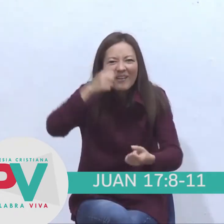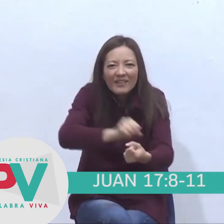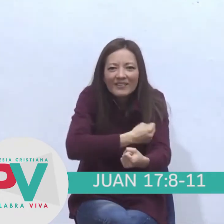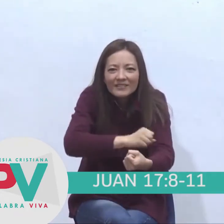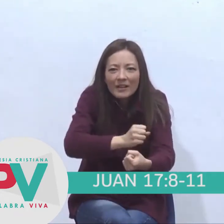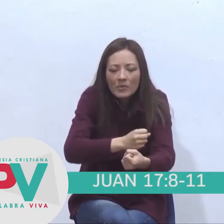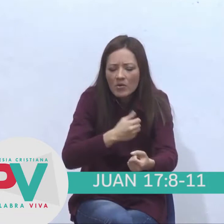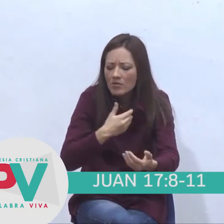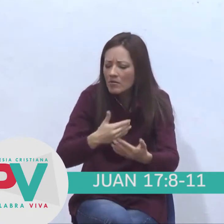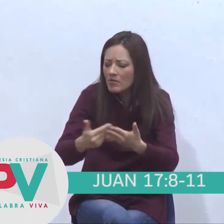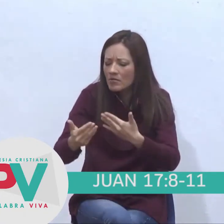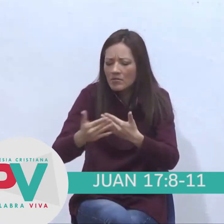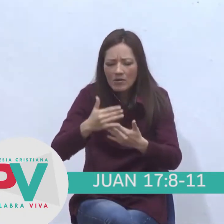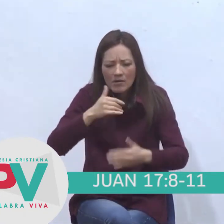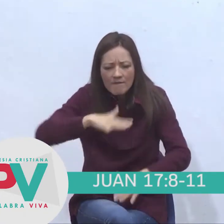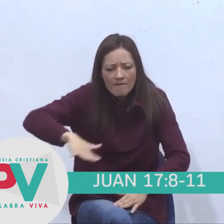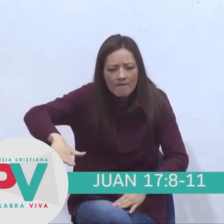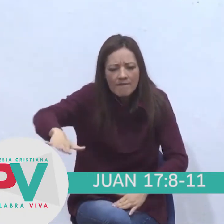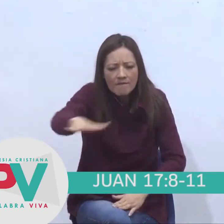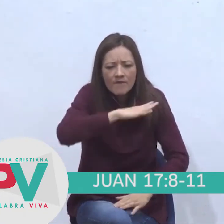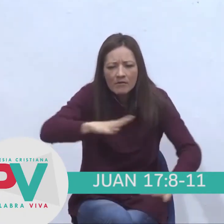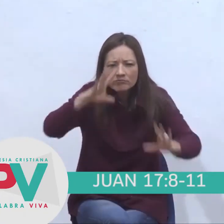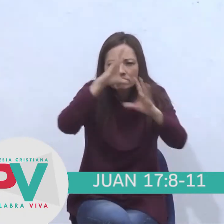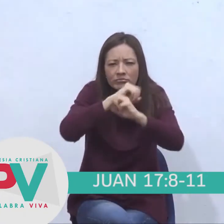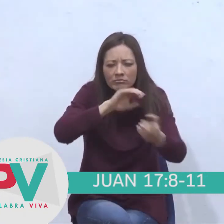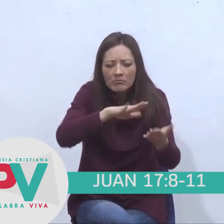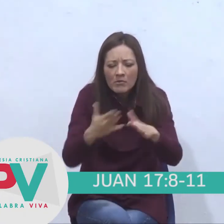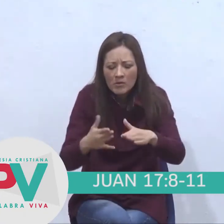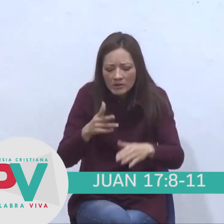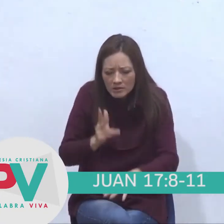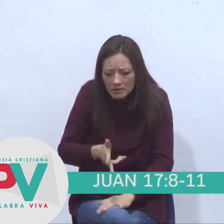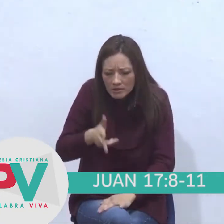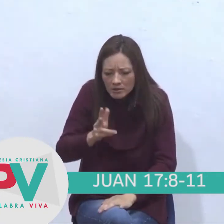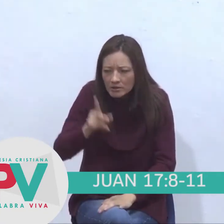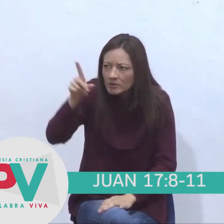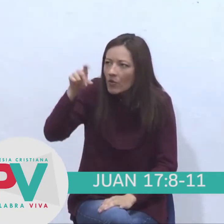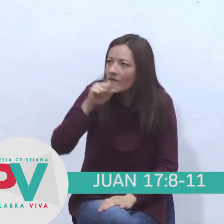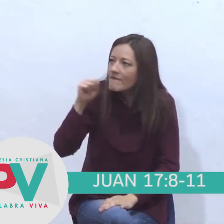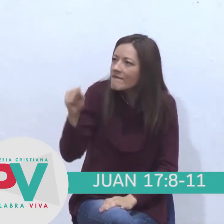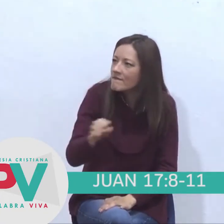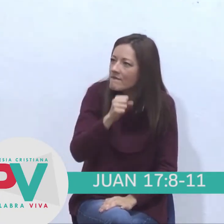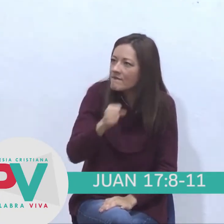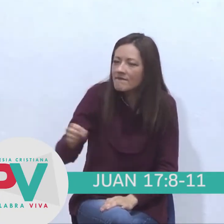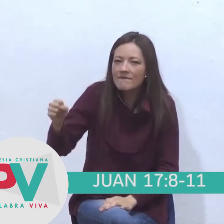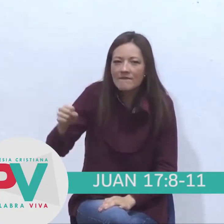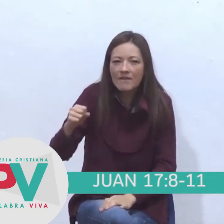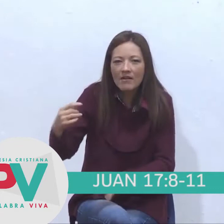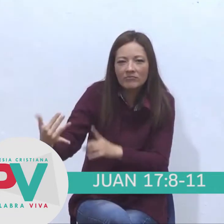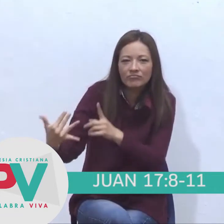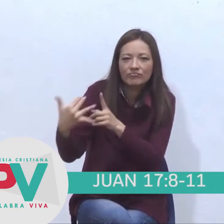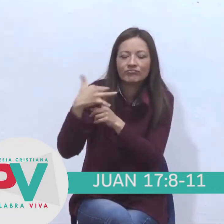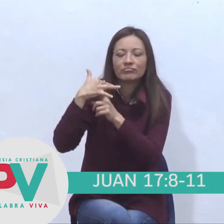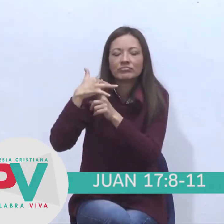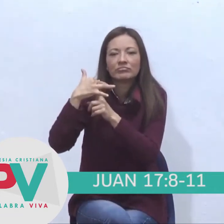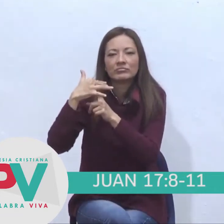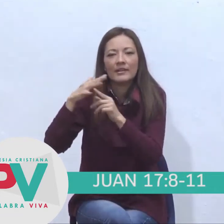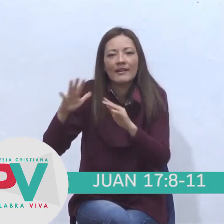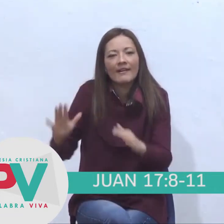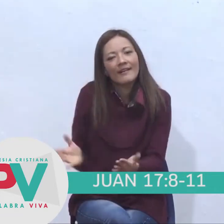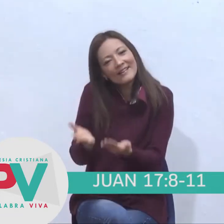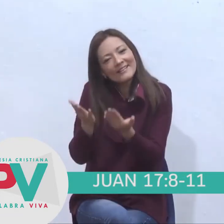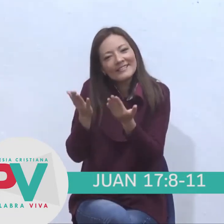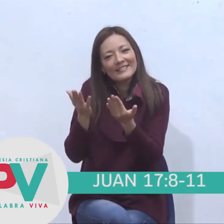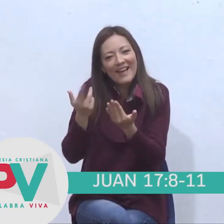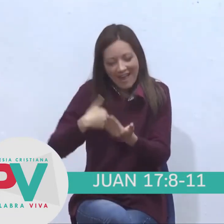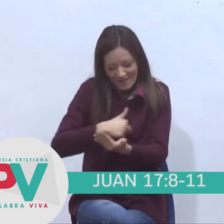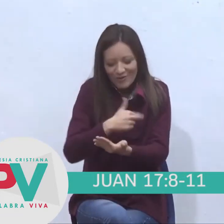Aunque ande en valle de sombra y de muerte, tu vara y tu callado me infundirán aliento. Somos sus ovejas si nos